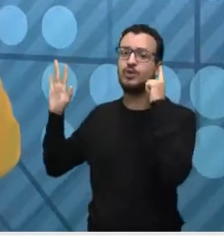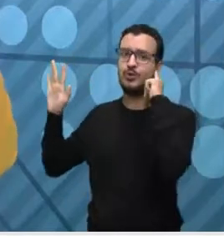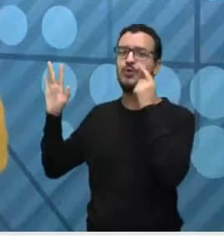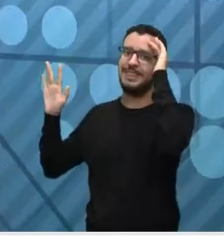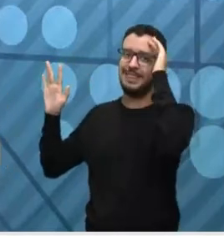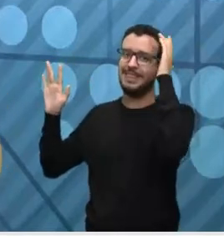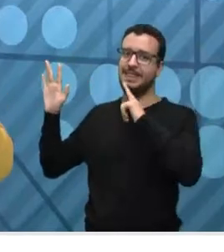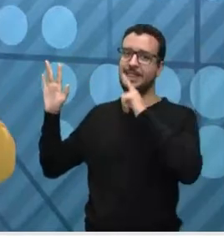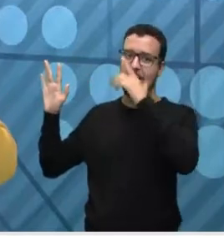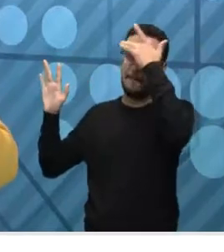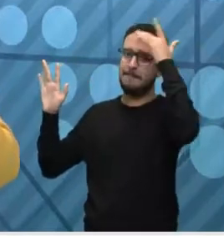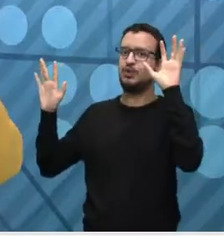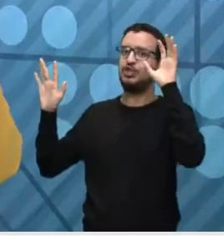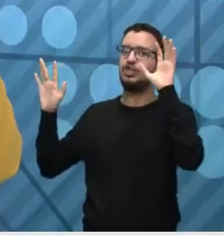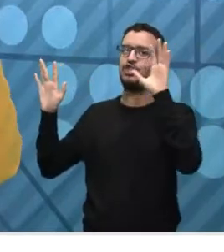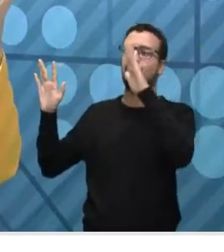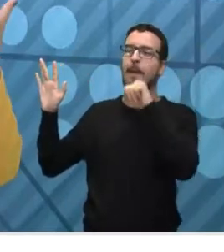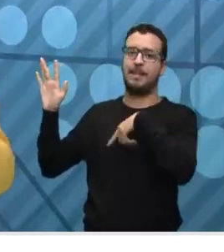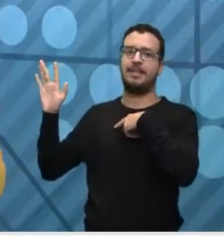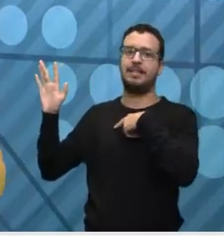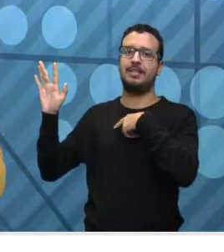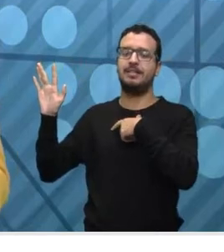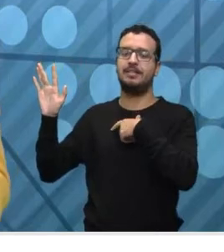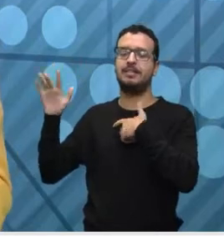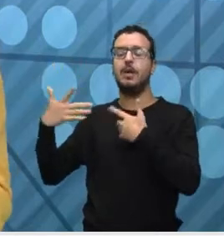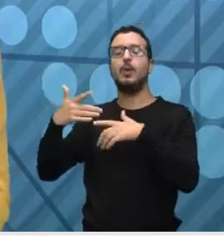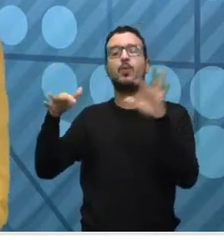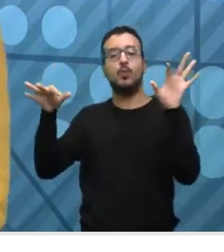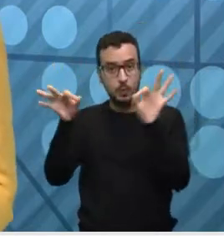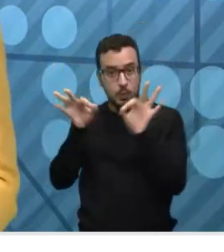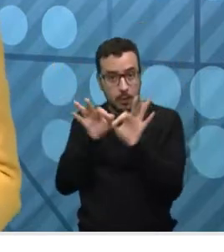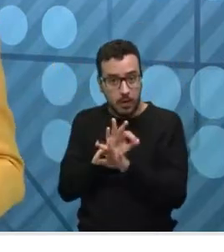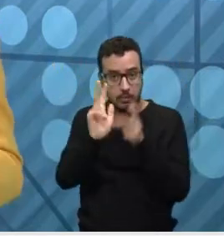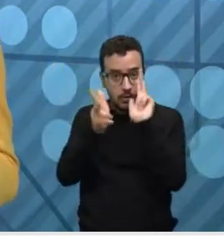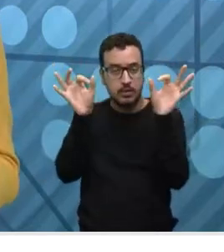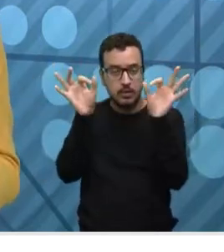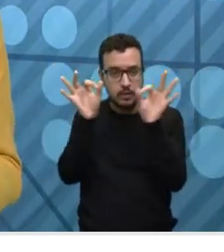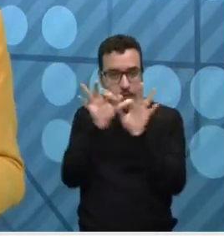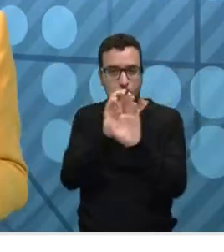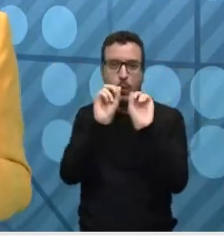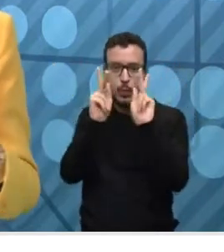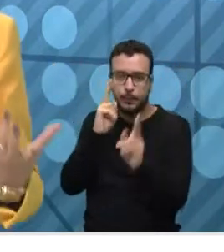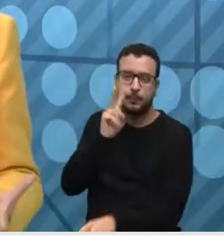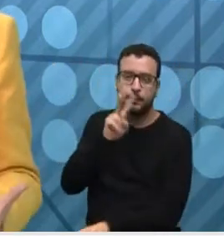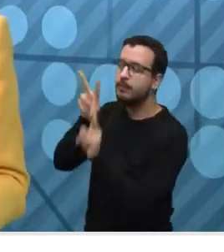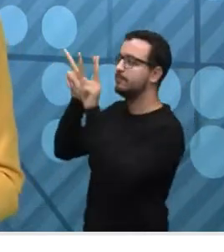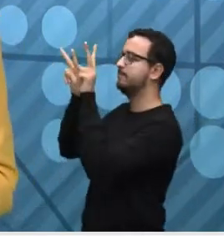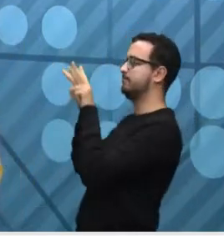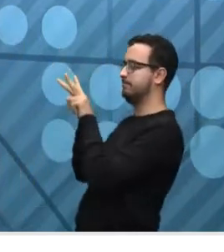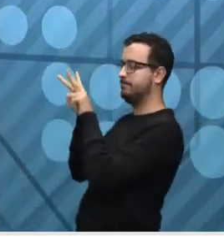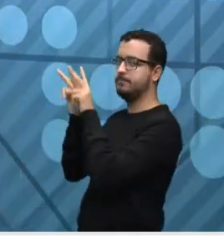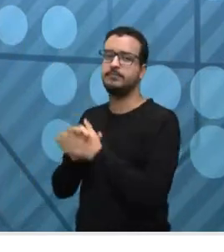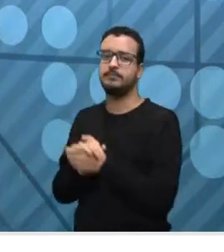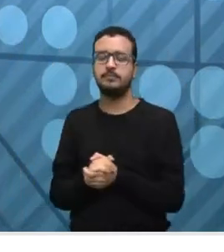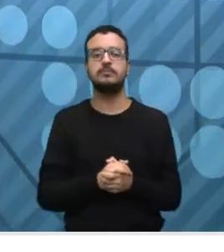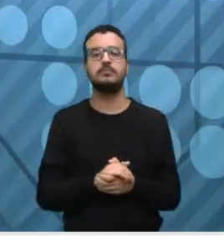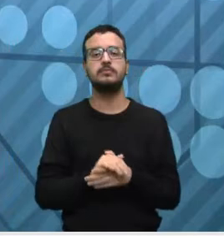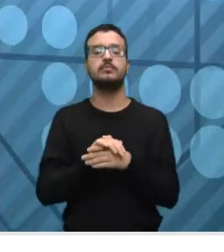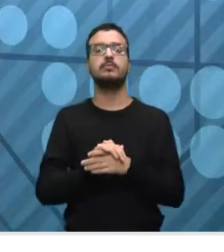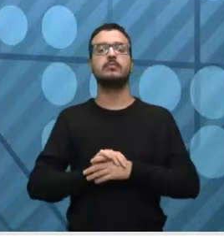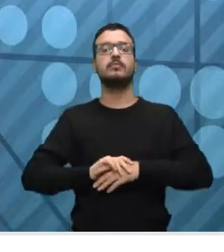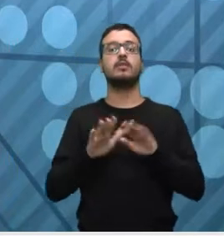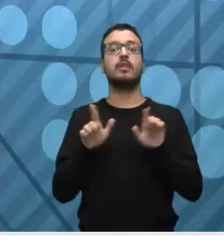também. Deixa ele terminar a conversa, termina a conversa e você vai dar atenção para uma terceira pessoa. Em